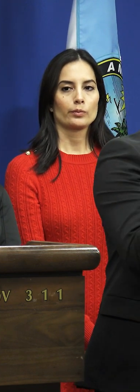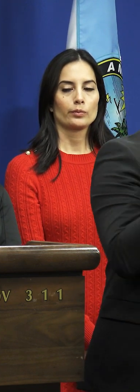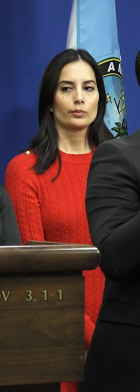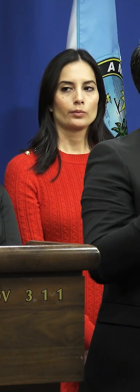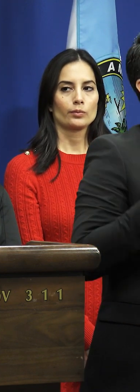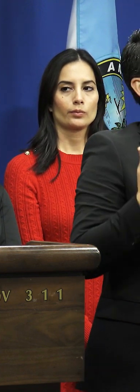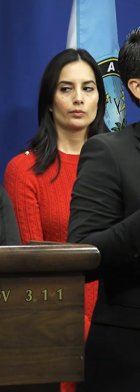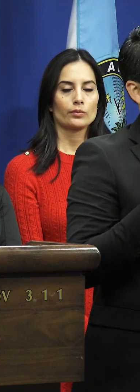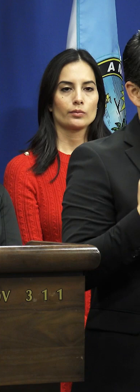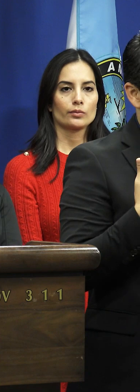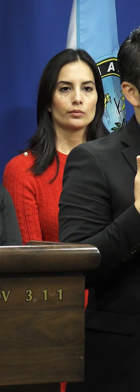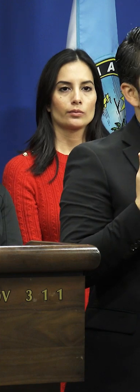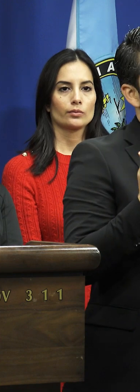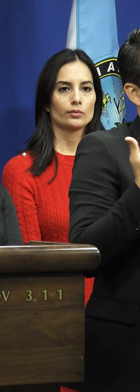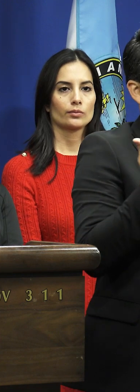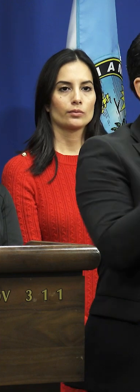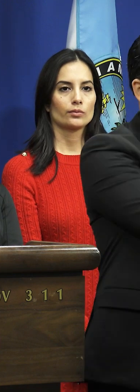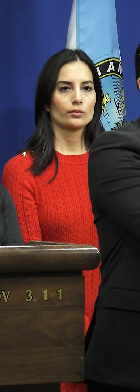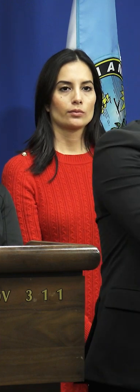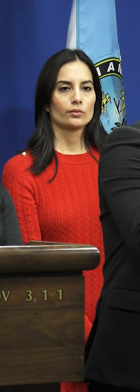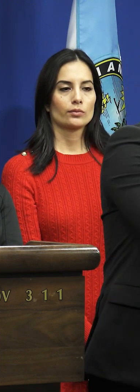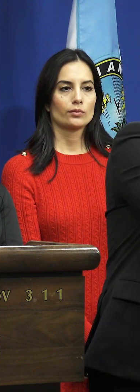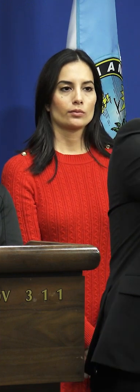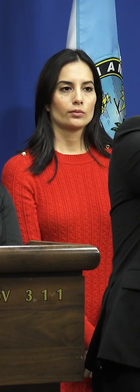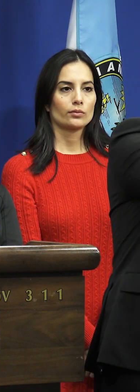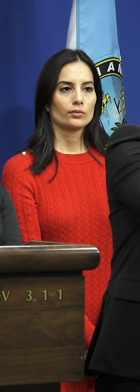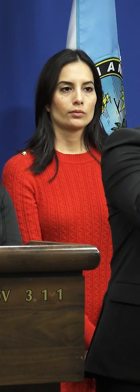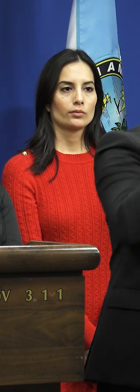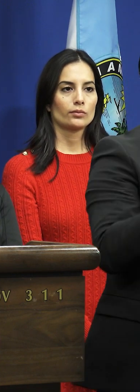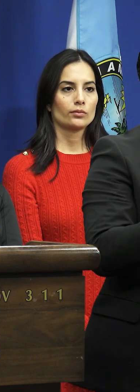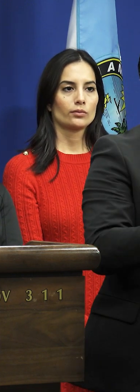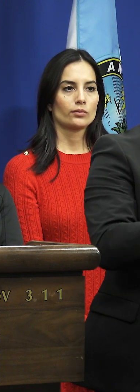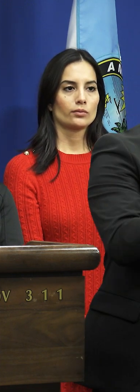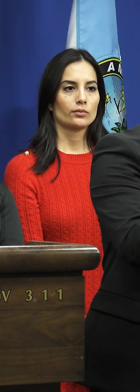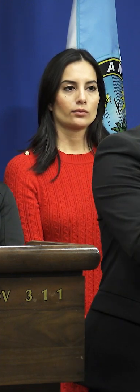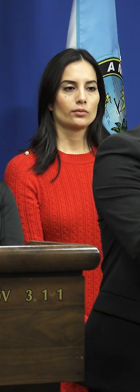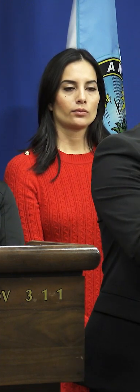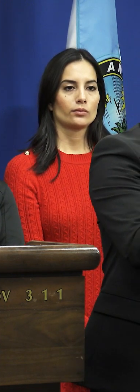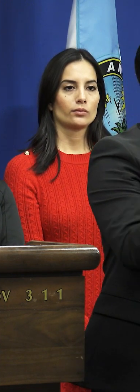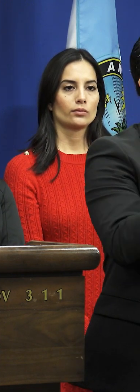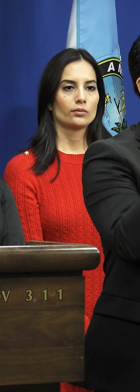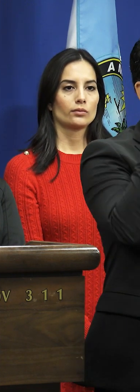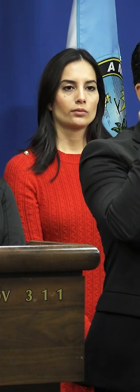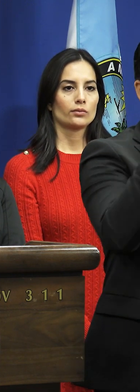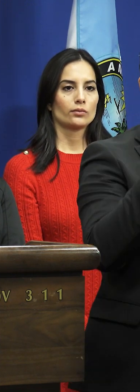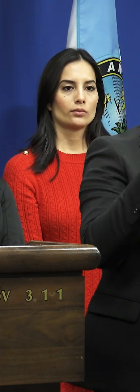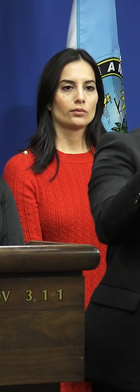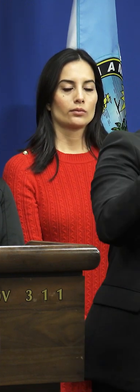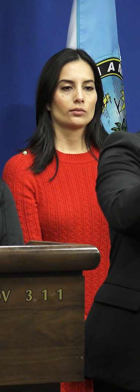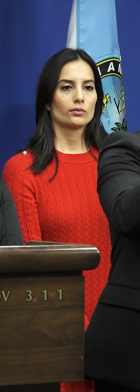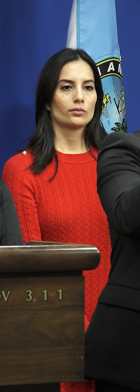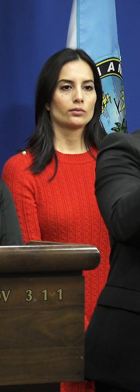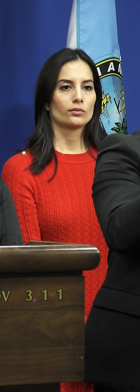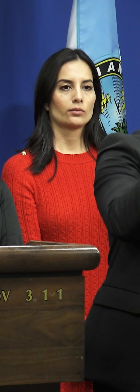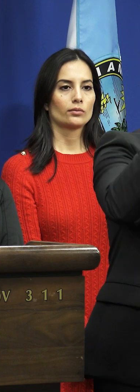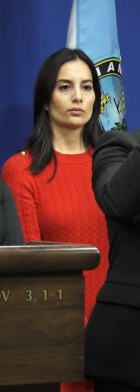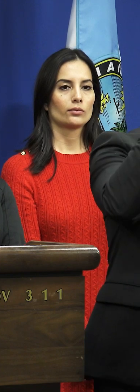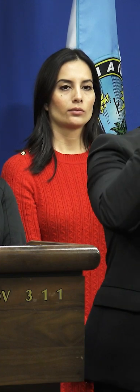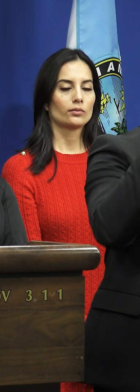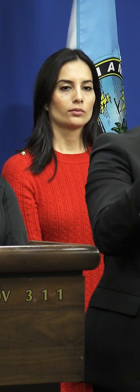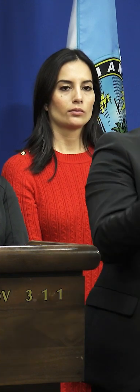anticipamos un aumento de humo. Por precaución y en base a la guía de la Agencia de Protección